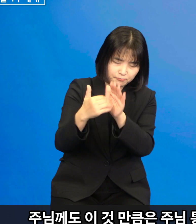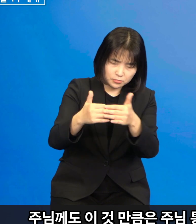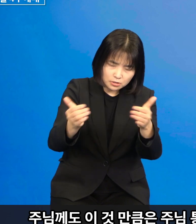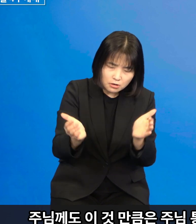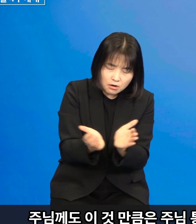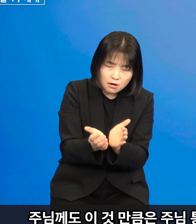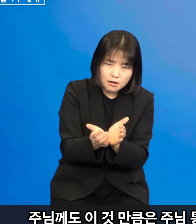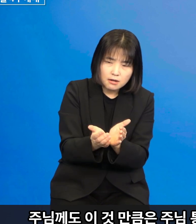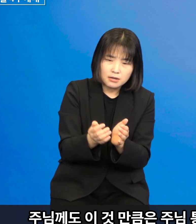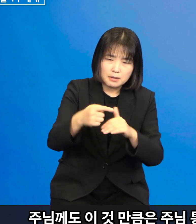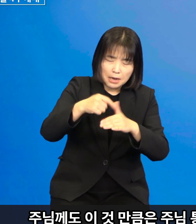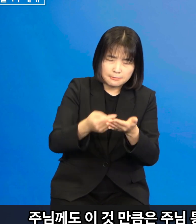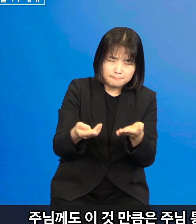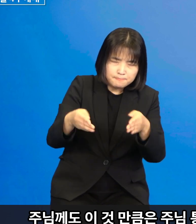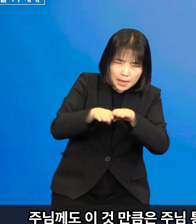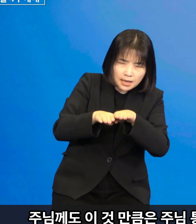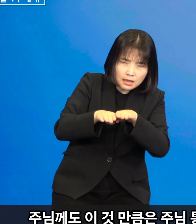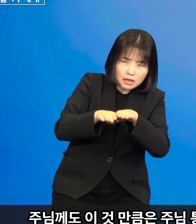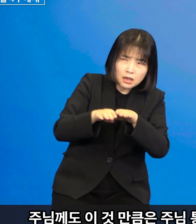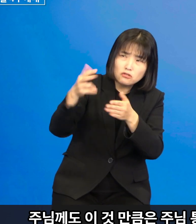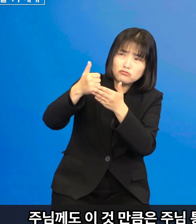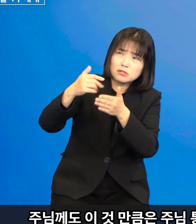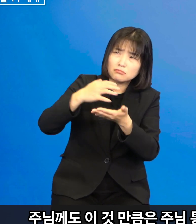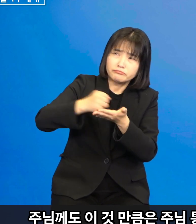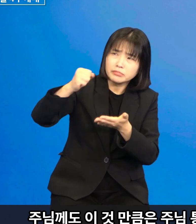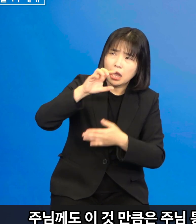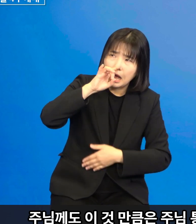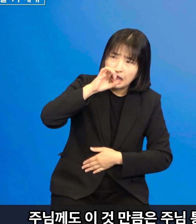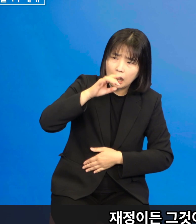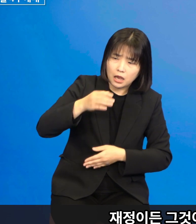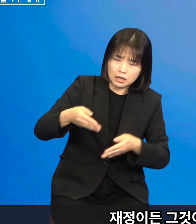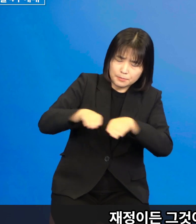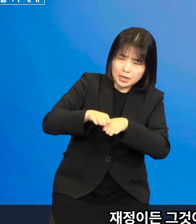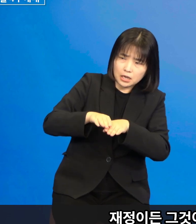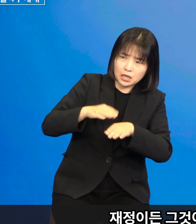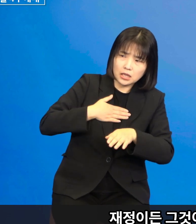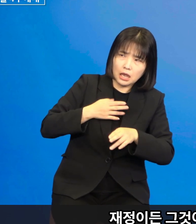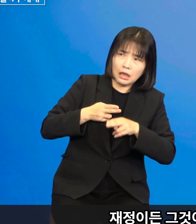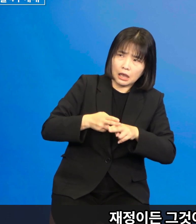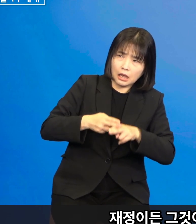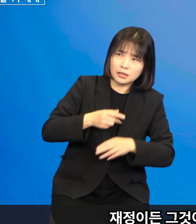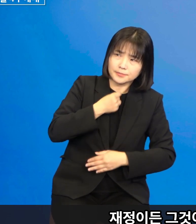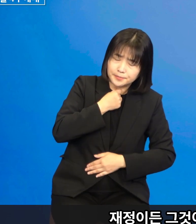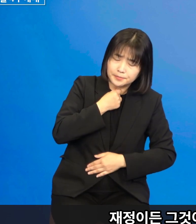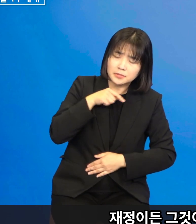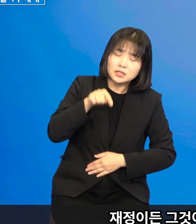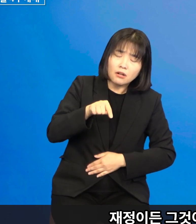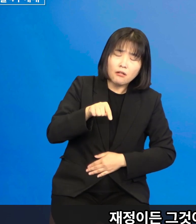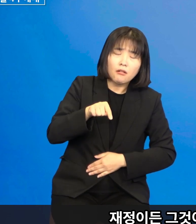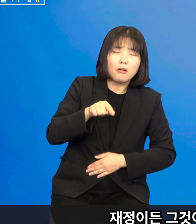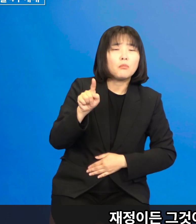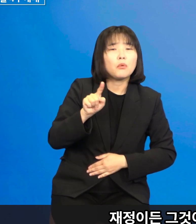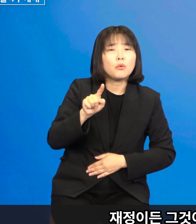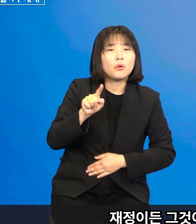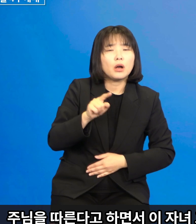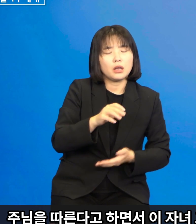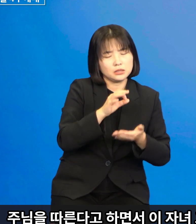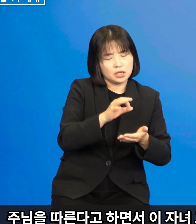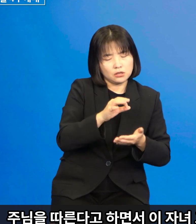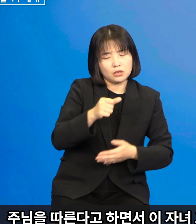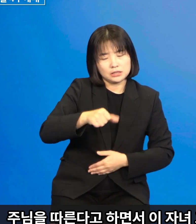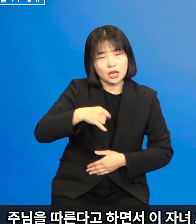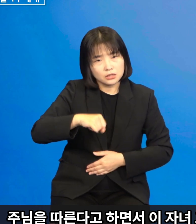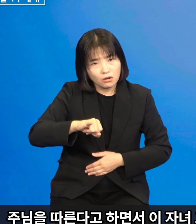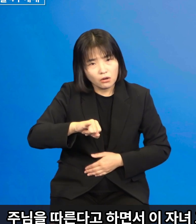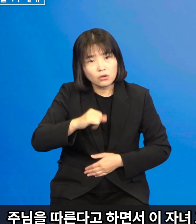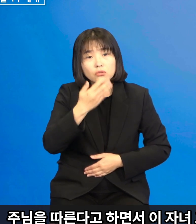않고 주님께도 이것만큼은 주님 통치하시면 안 됩니다 라고 하는 것이 재정이든 그것이 자녀일 수도 있어요. 주님을